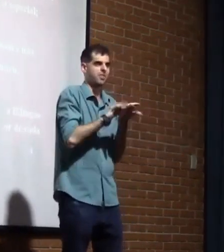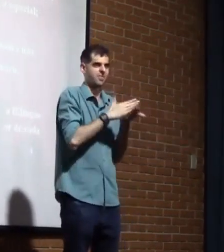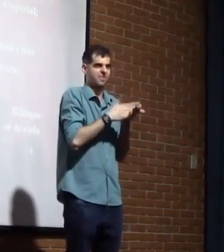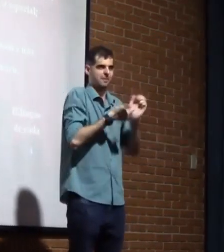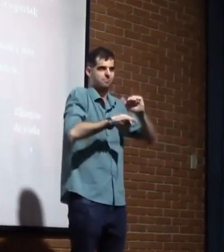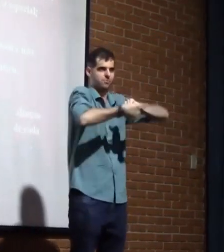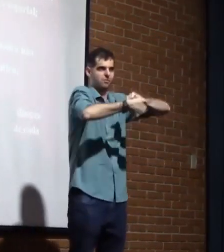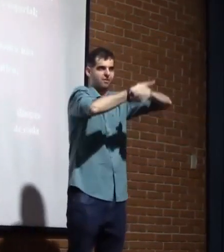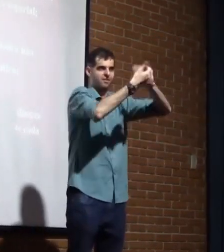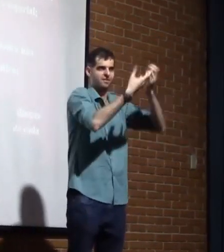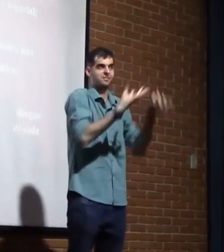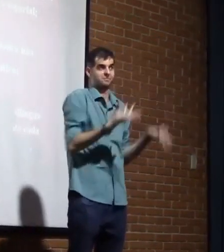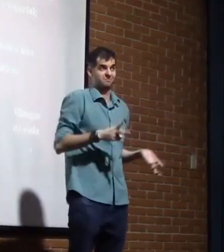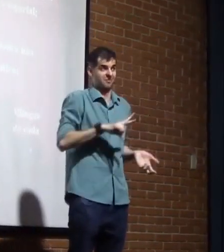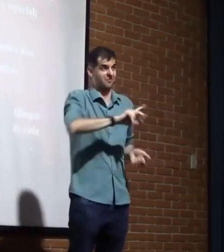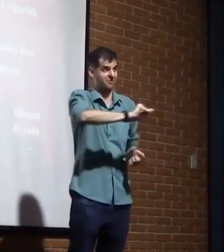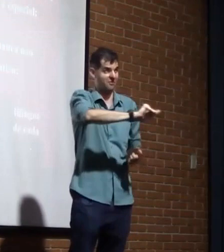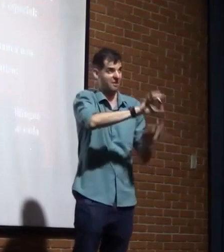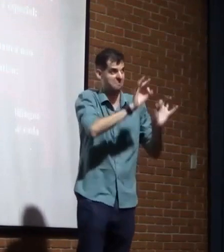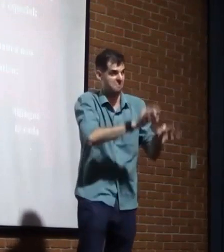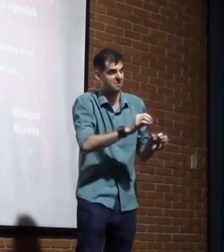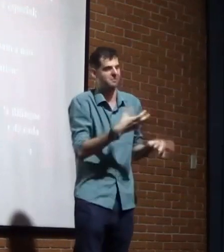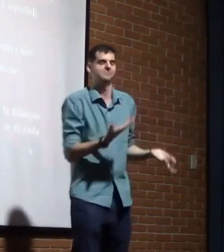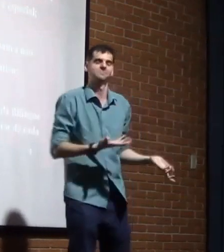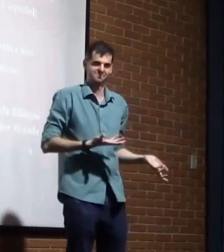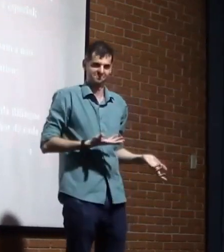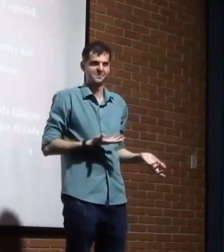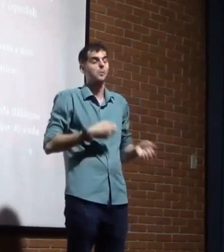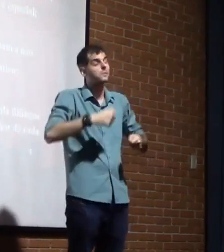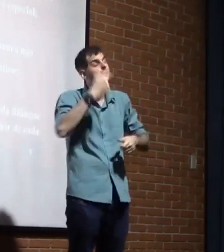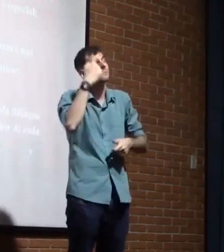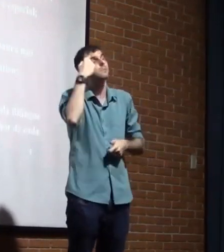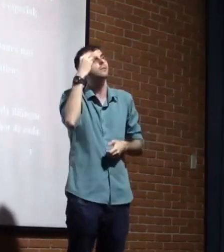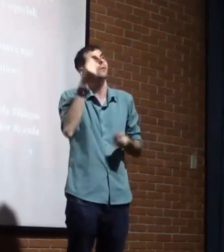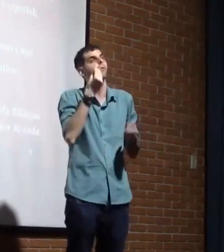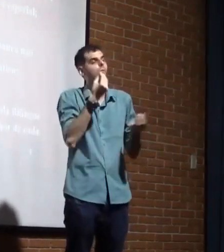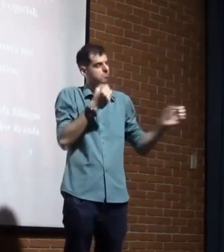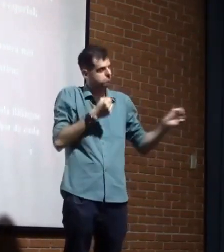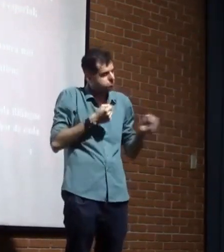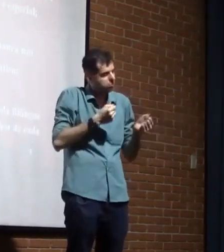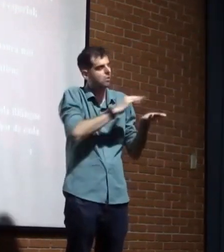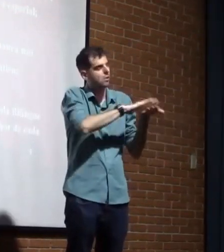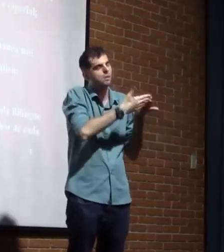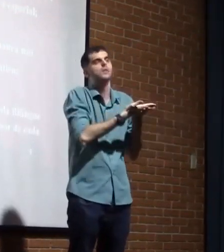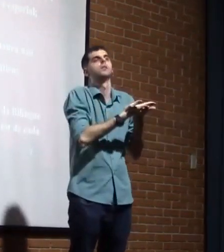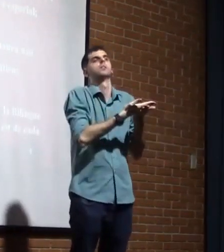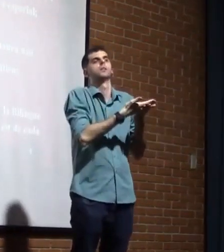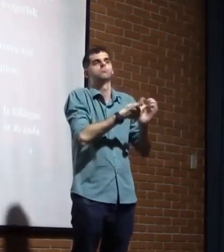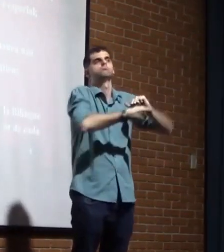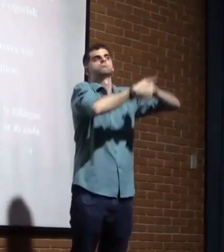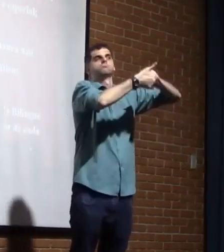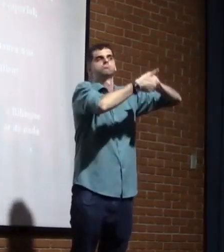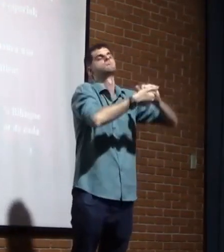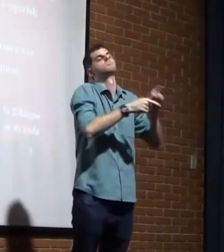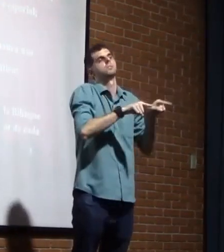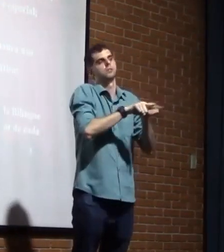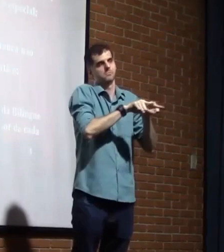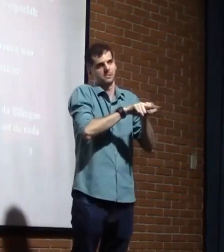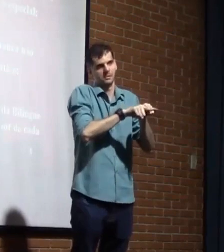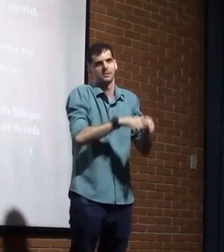seria realmente a inclusão, né? A gente espera que aconteça talvez algumas adaptações. A gente já, por exemplo,